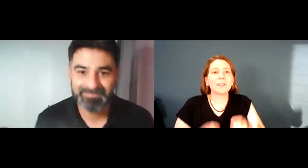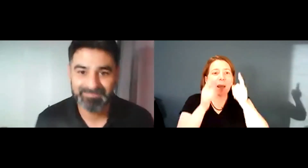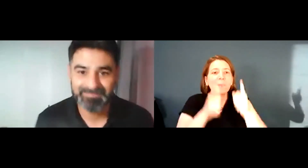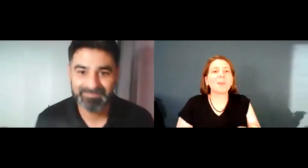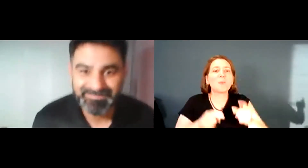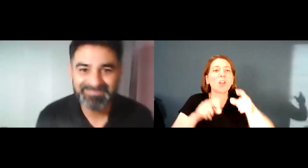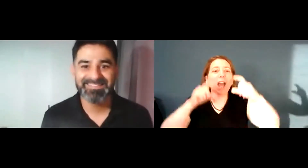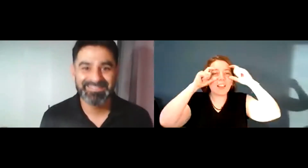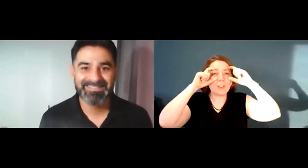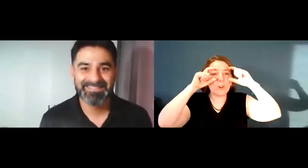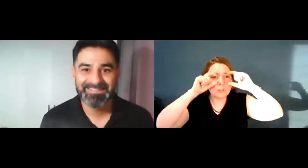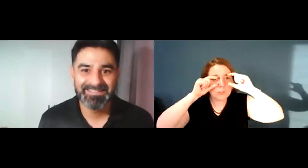Está bien. Bye.